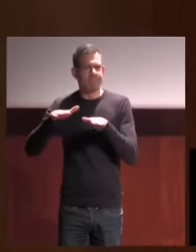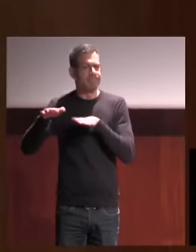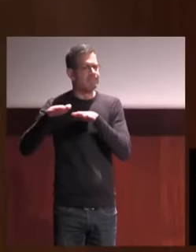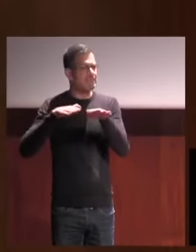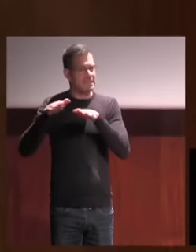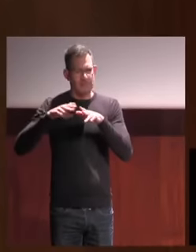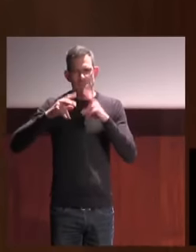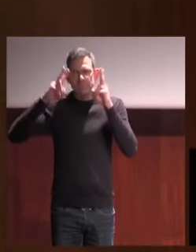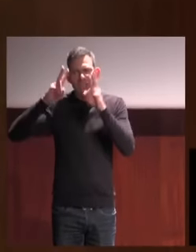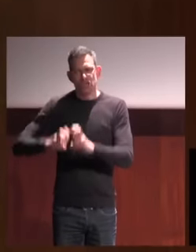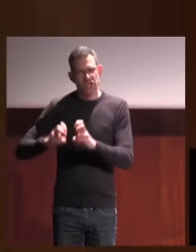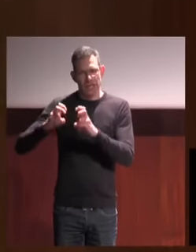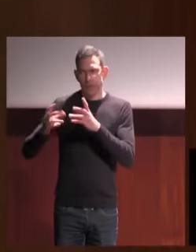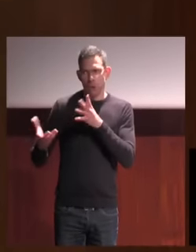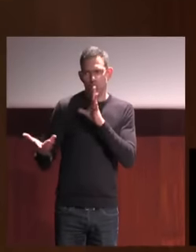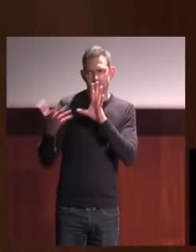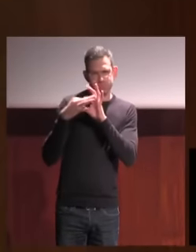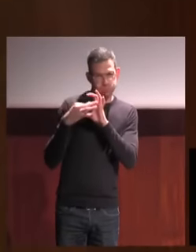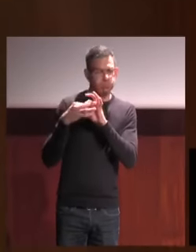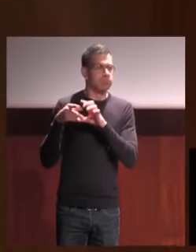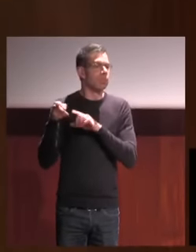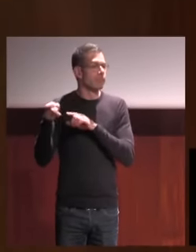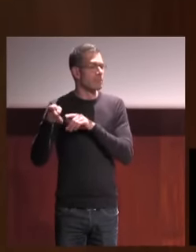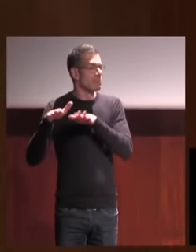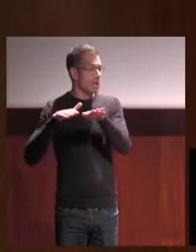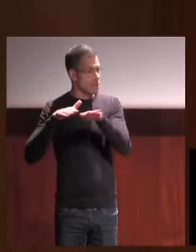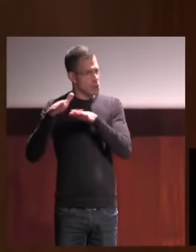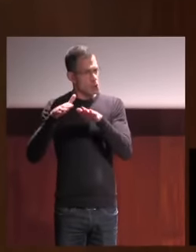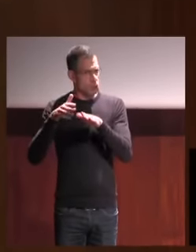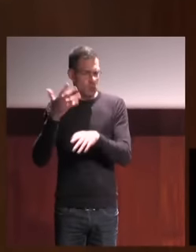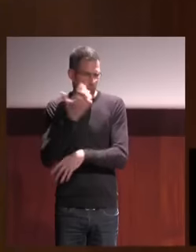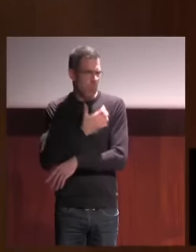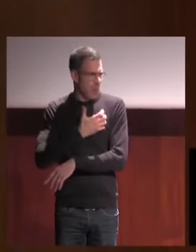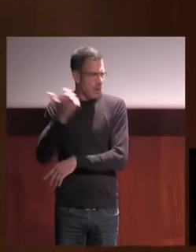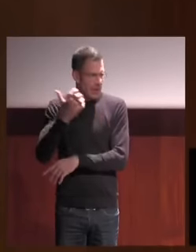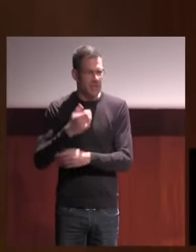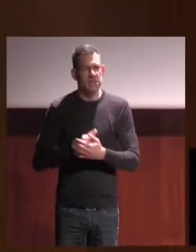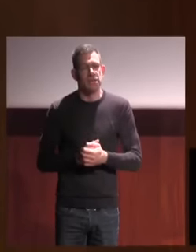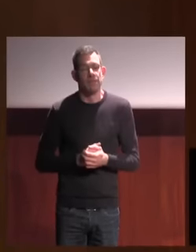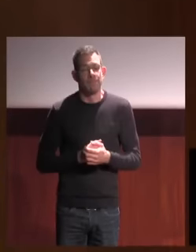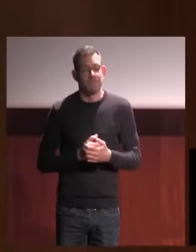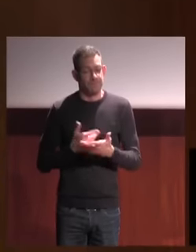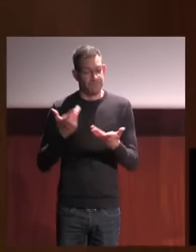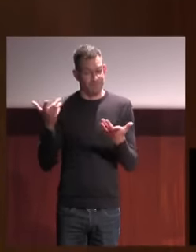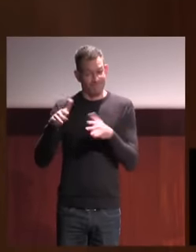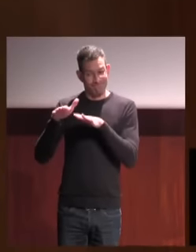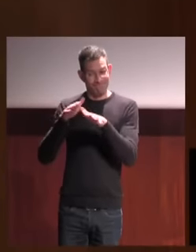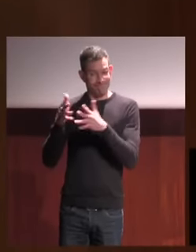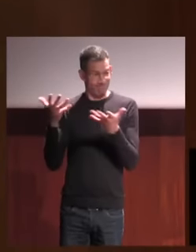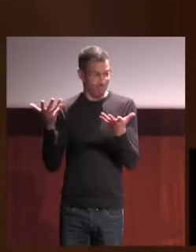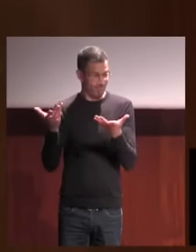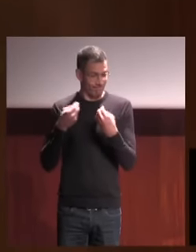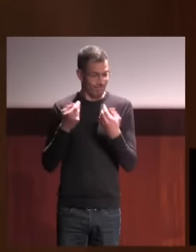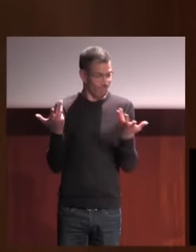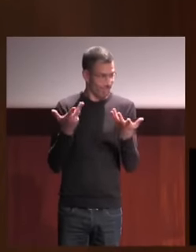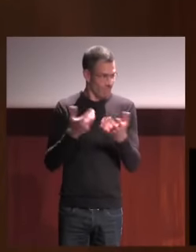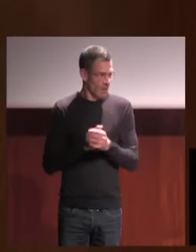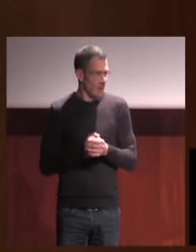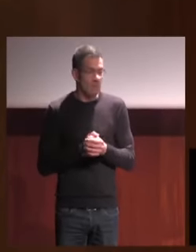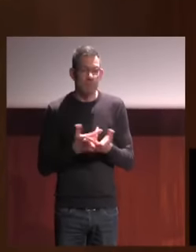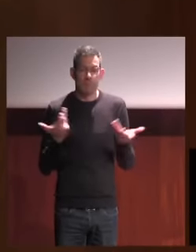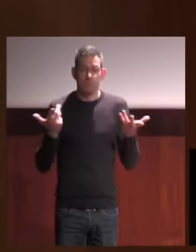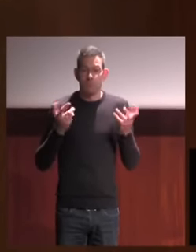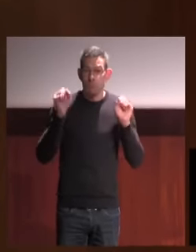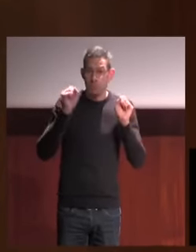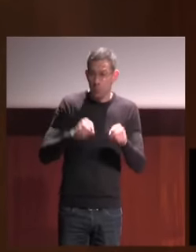avons, qui est un dispositif très fructueux, qui nous permet de nous associer,